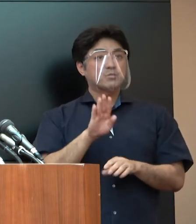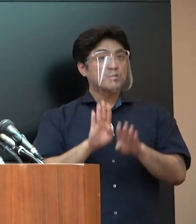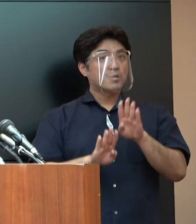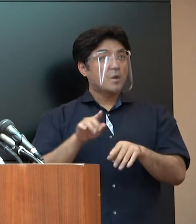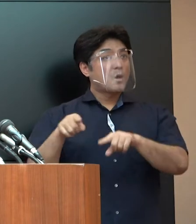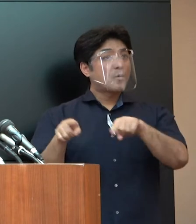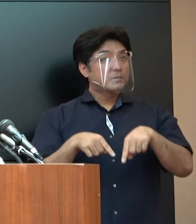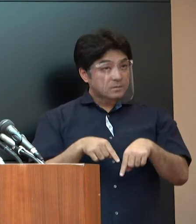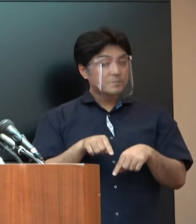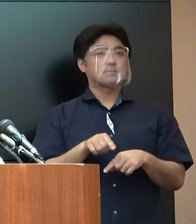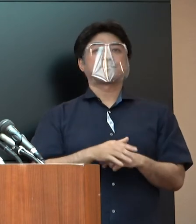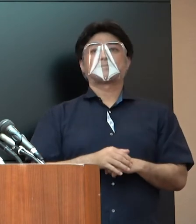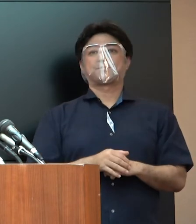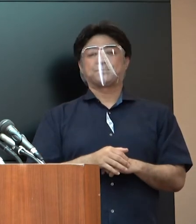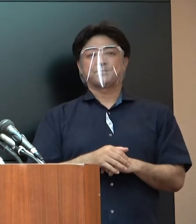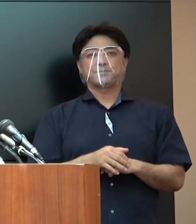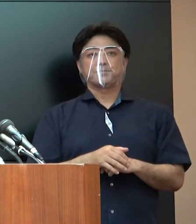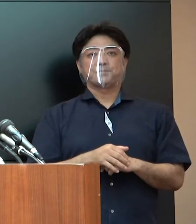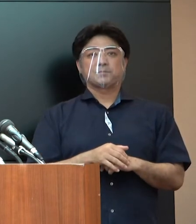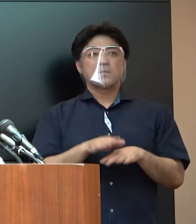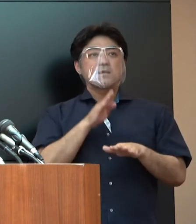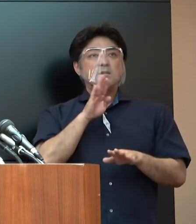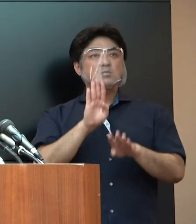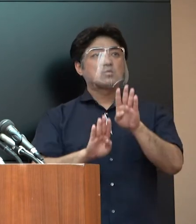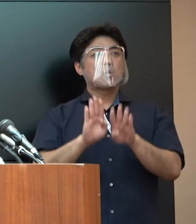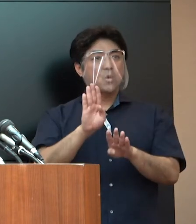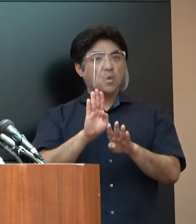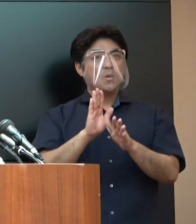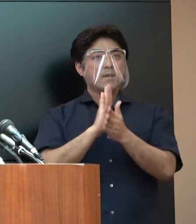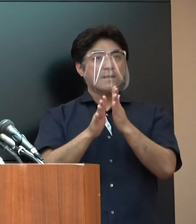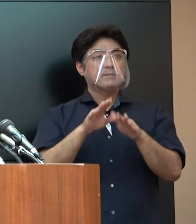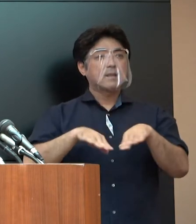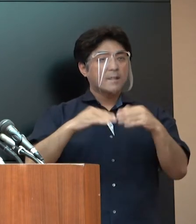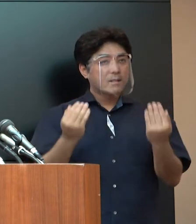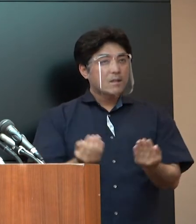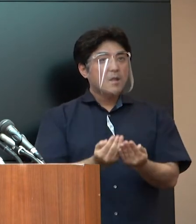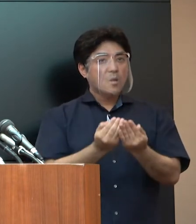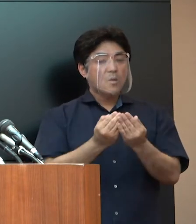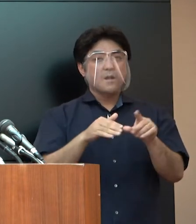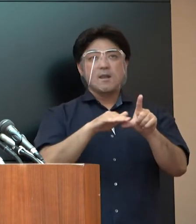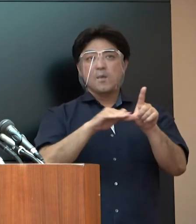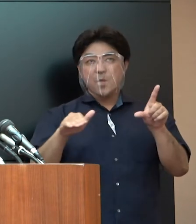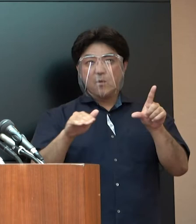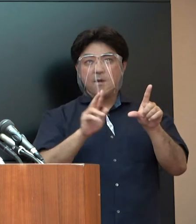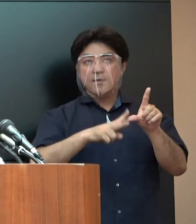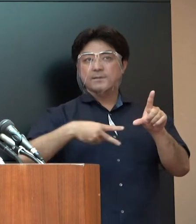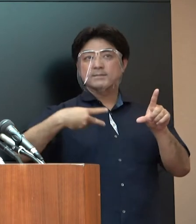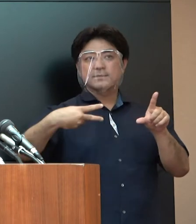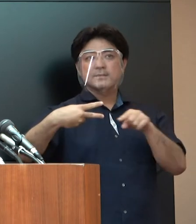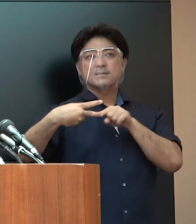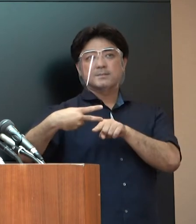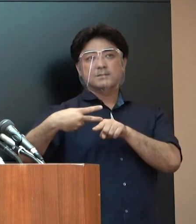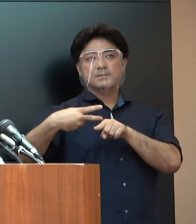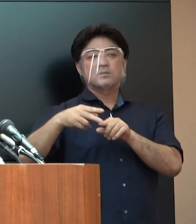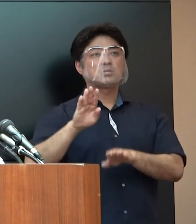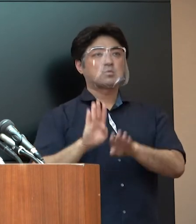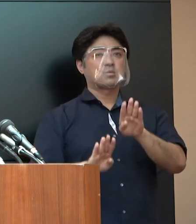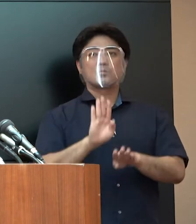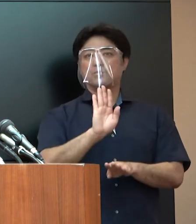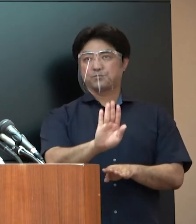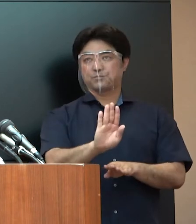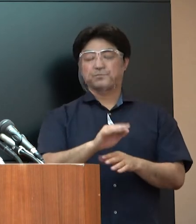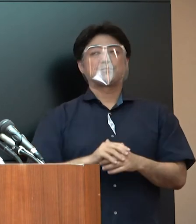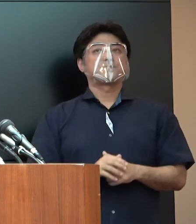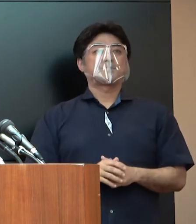より総合的に勘案して現在の県全体としての警戒レベルは第2段階にあるものと考え